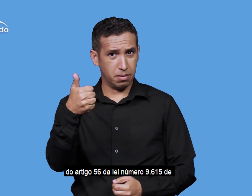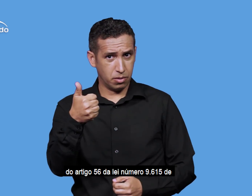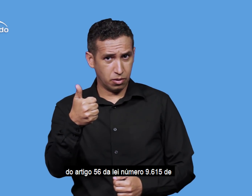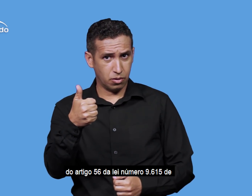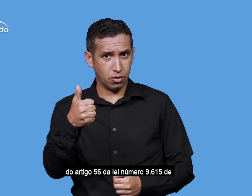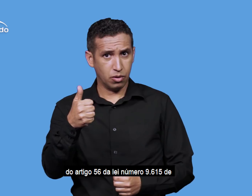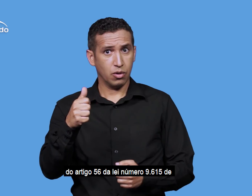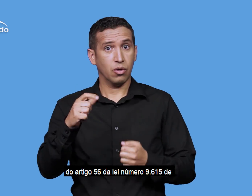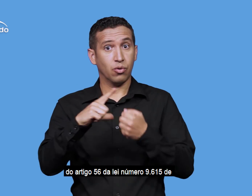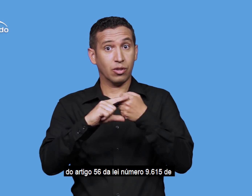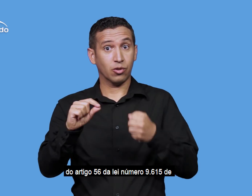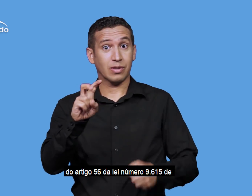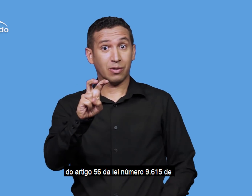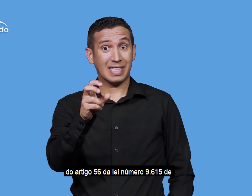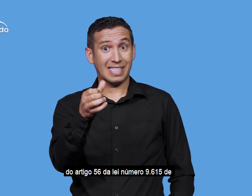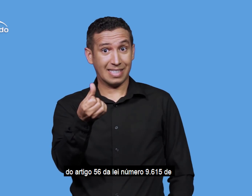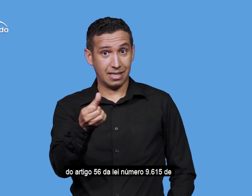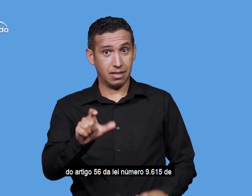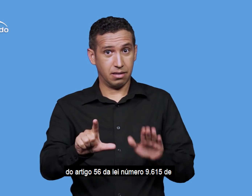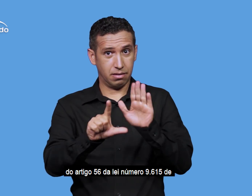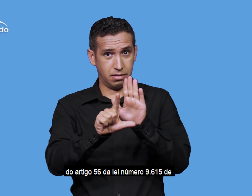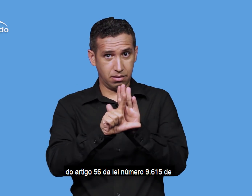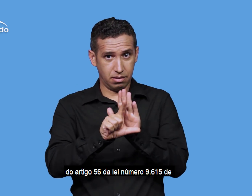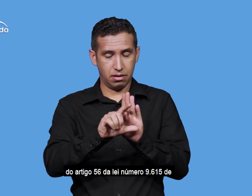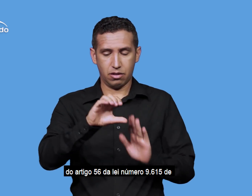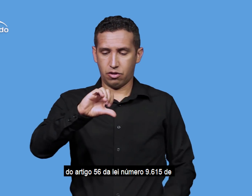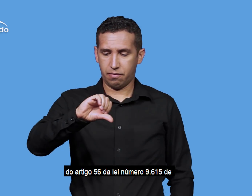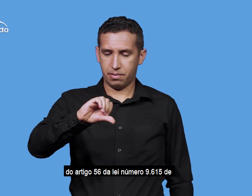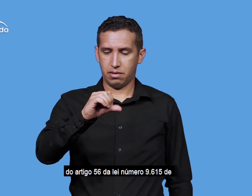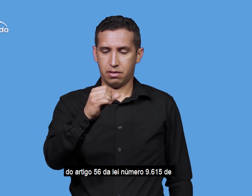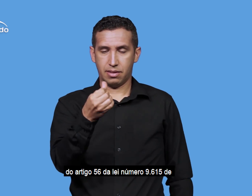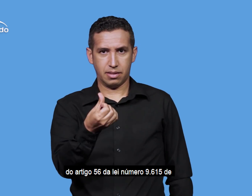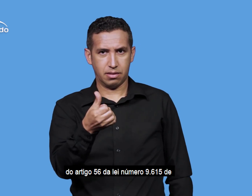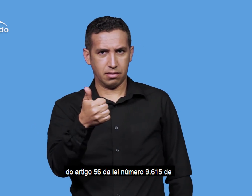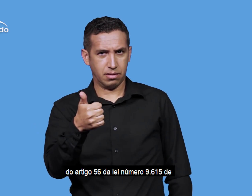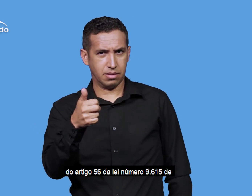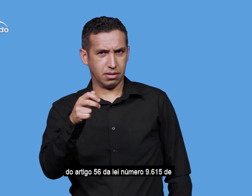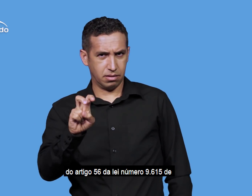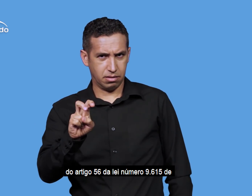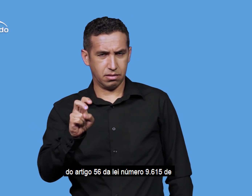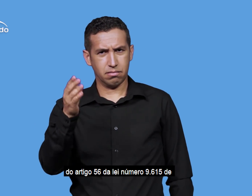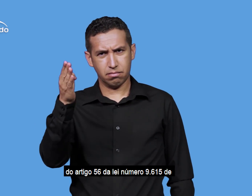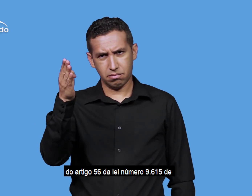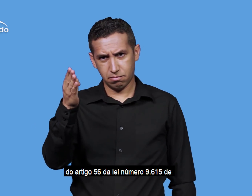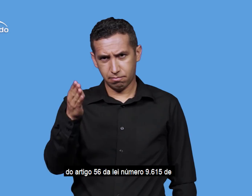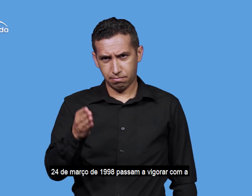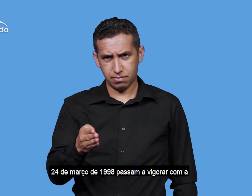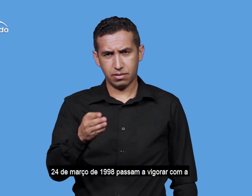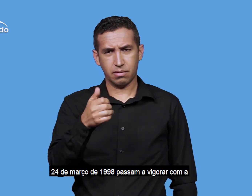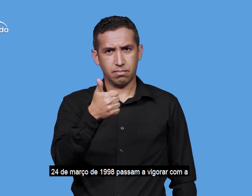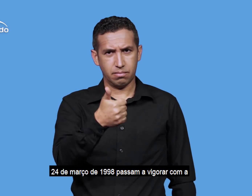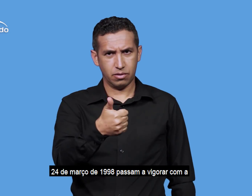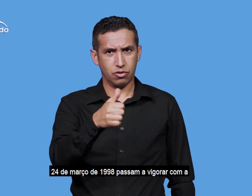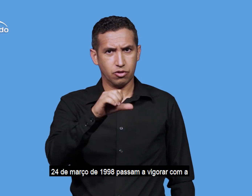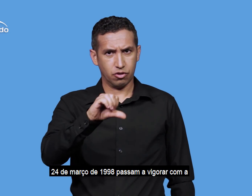do artigo 56 da lei número 9.656 de 24 de março de